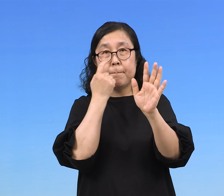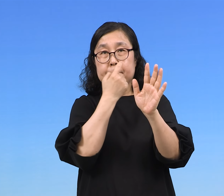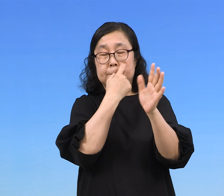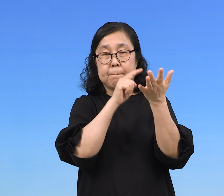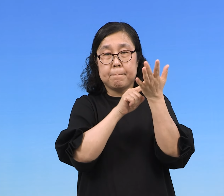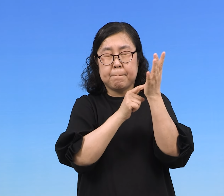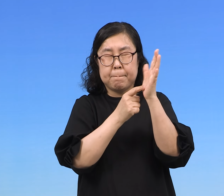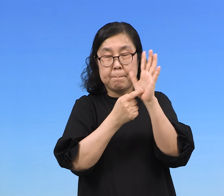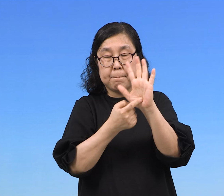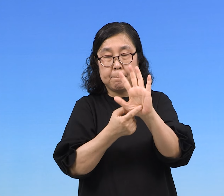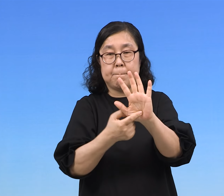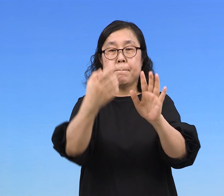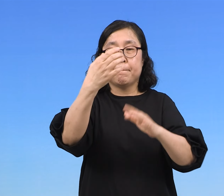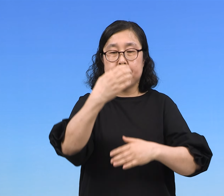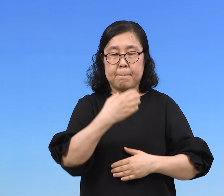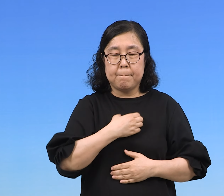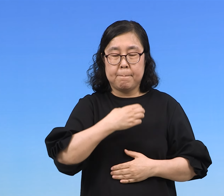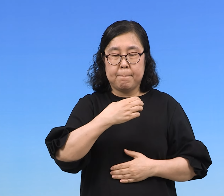험한